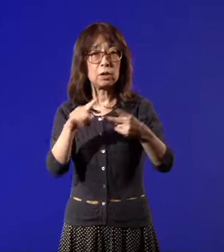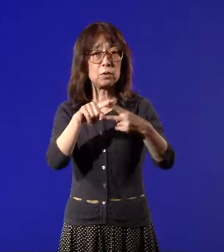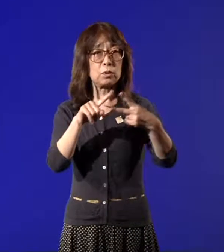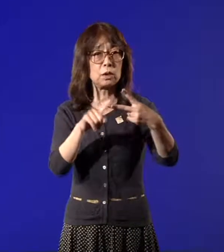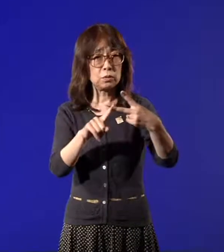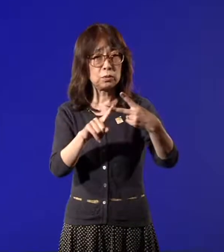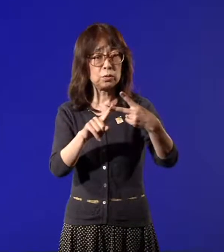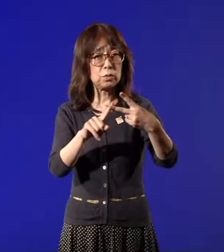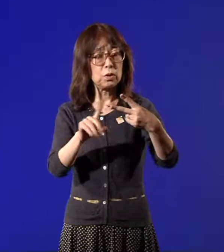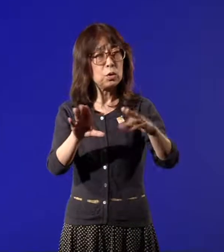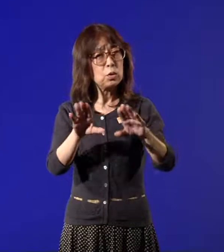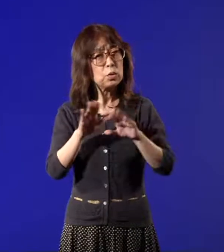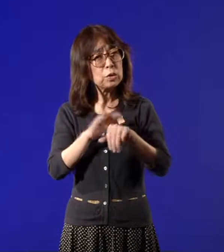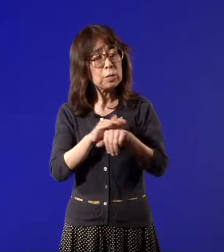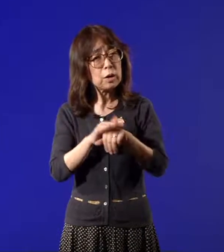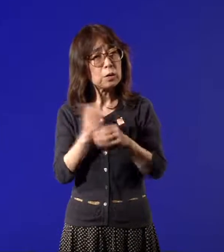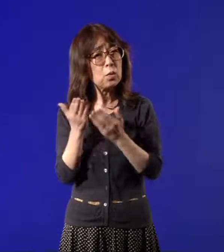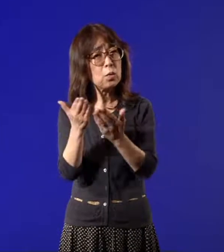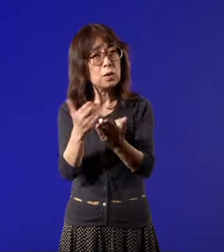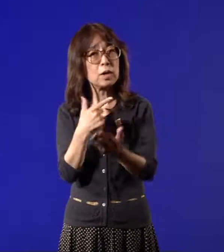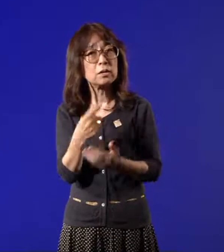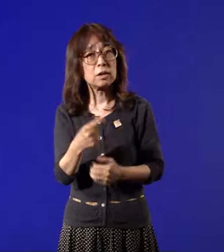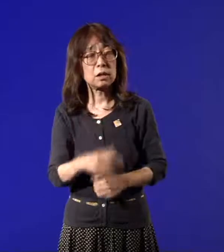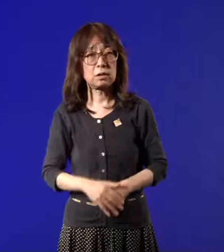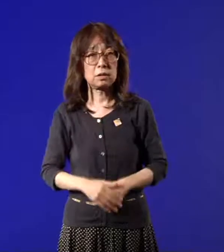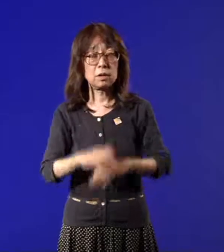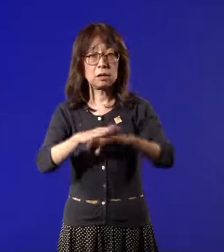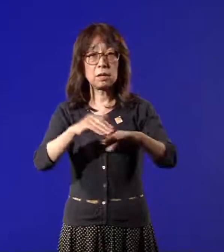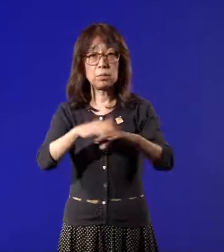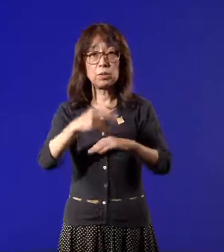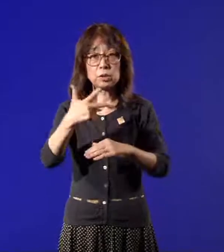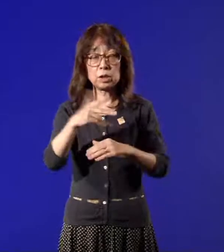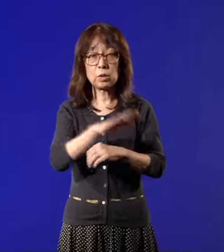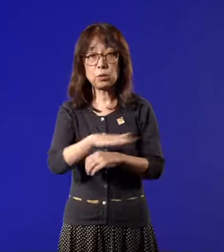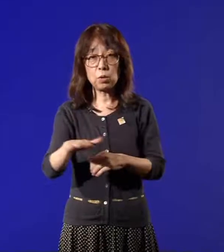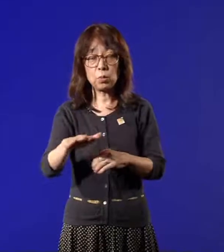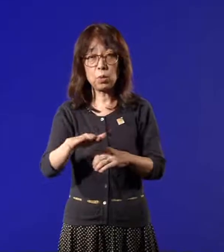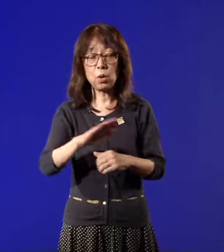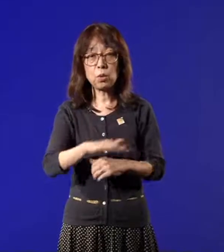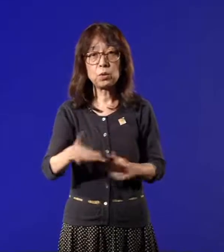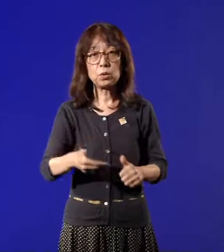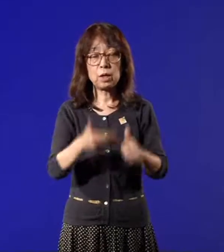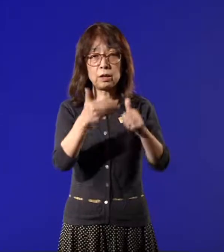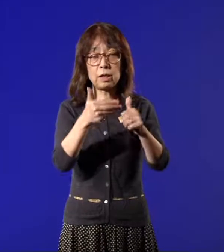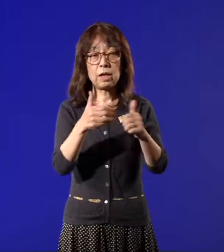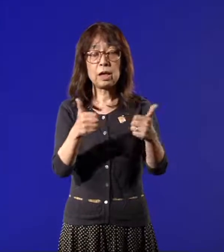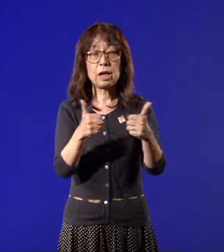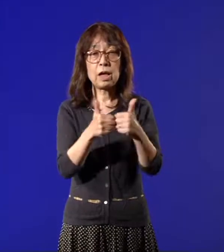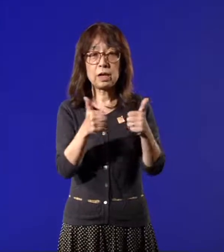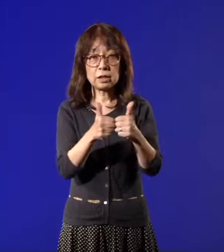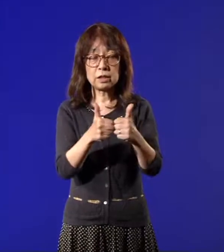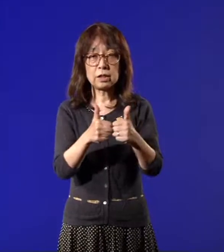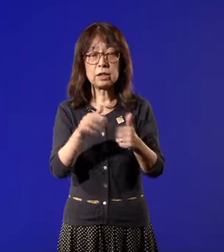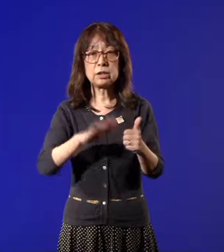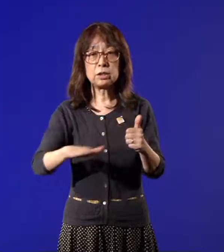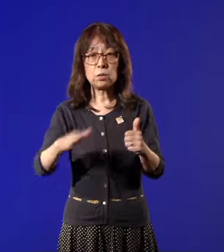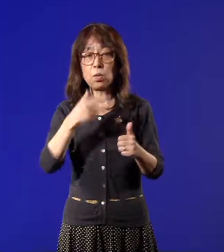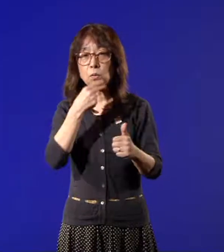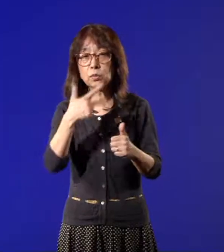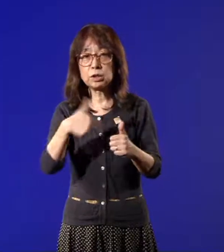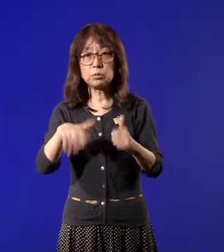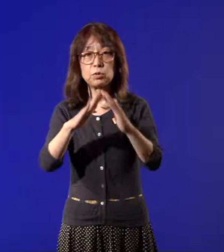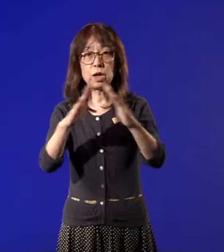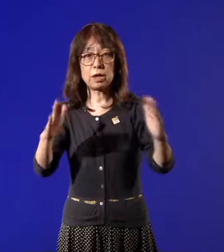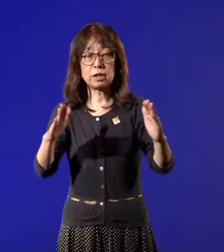受け止めを伺いたいんですけれども、札幌市子ども子育て会議児童福祉部会が今年3月に提出